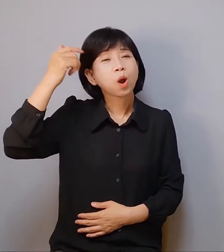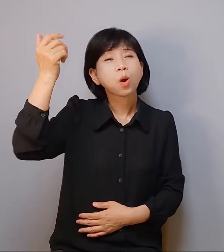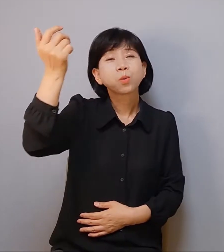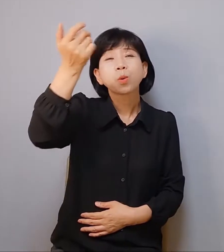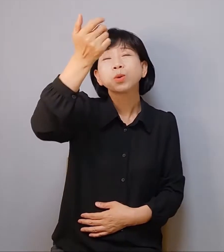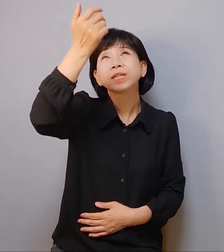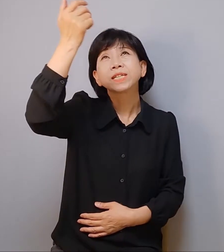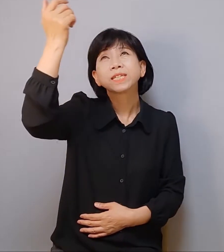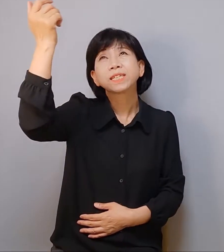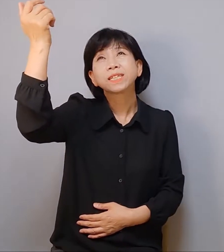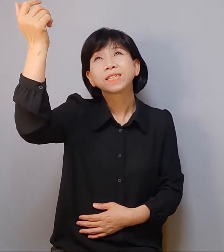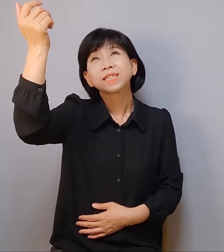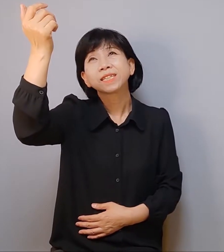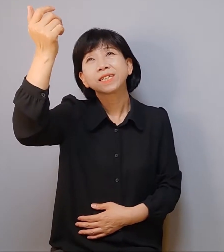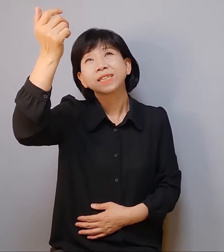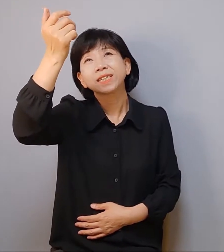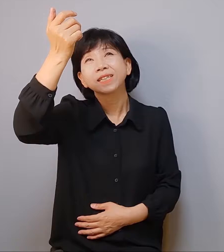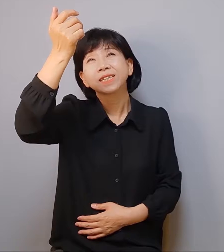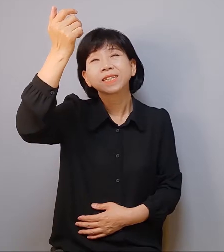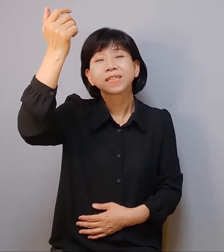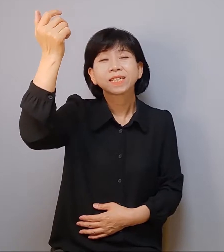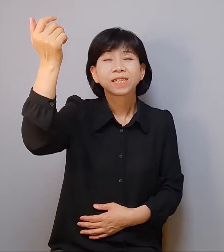나의 영혼이